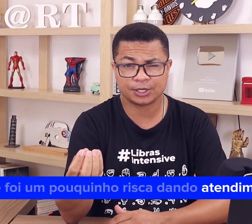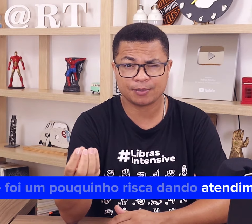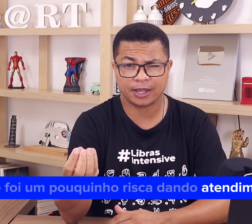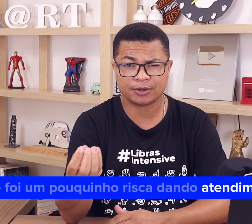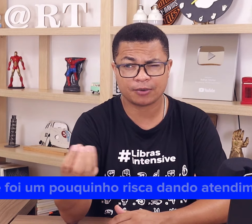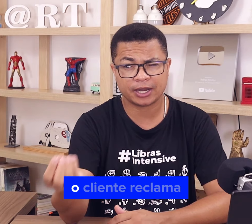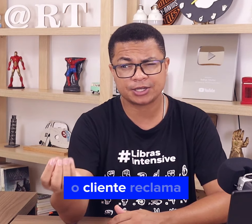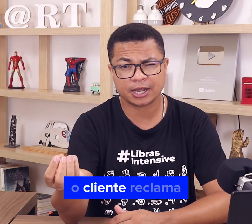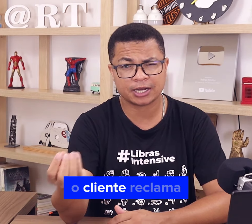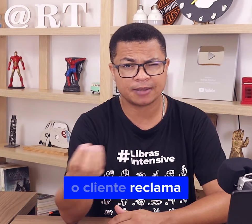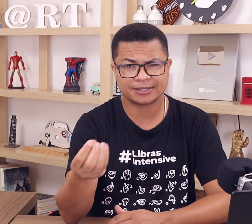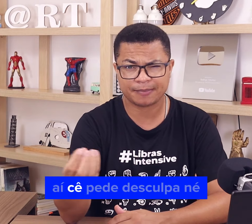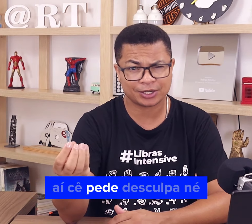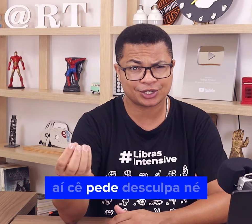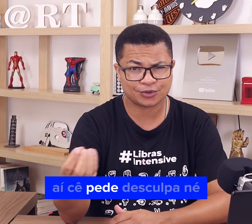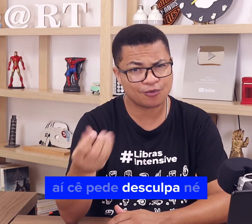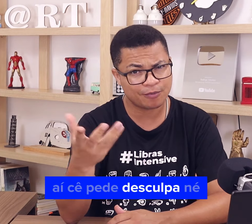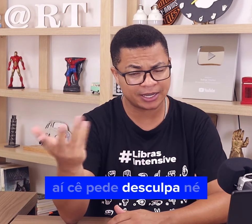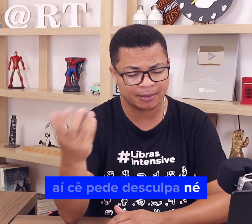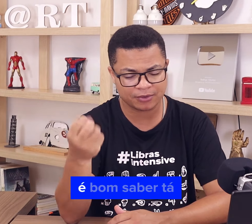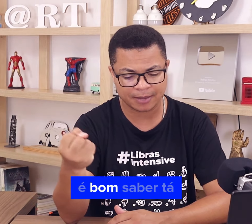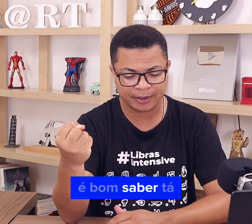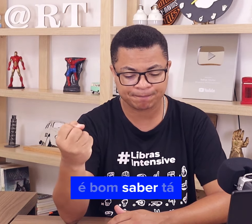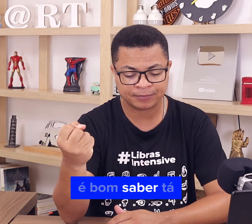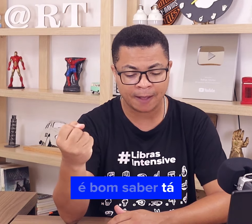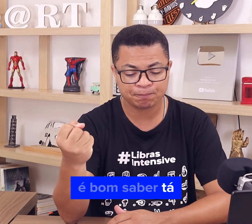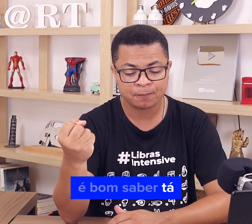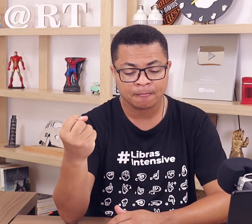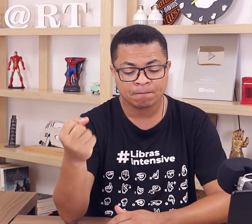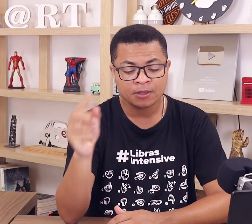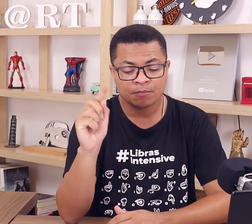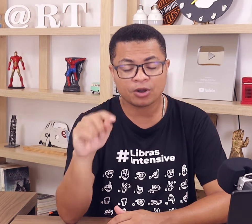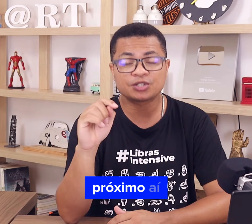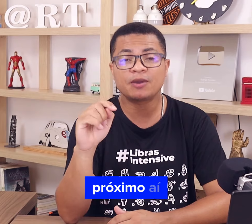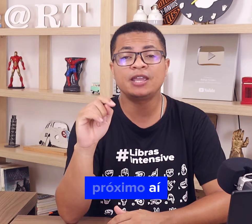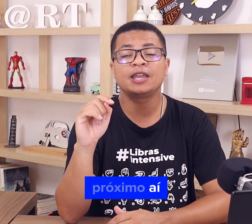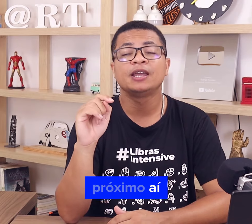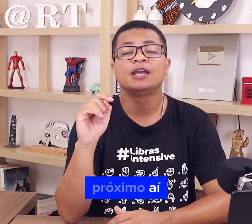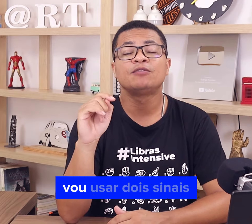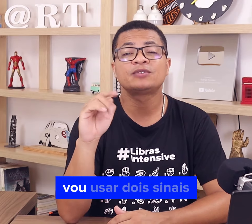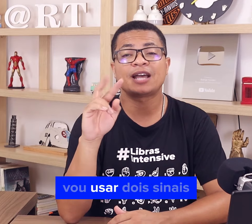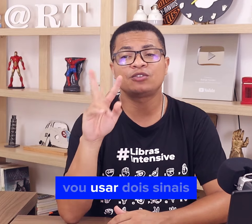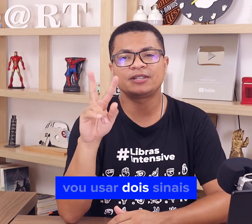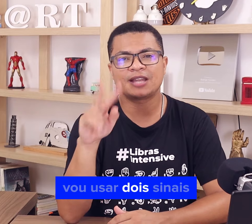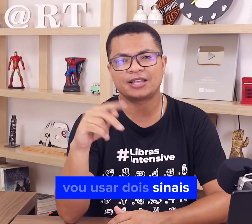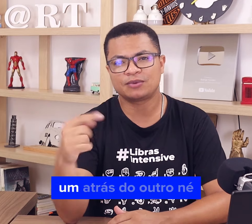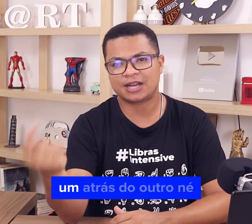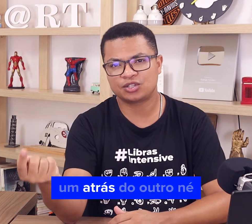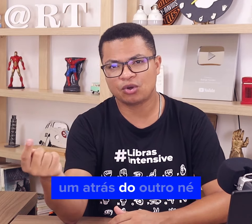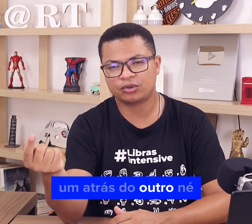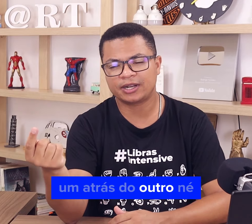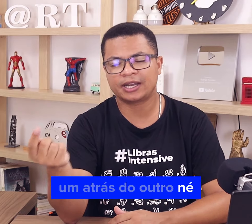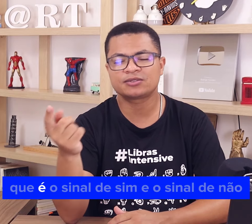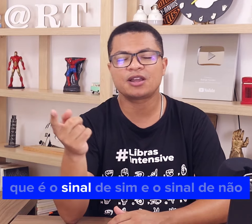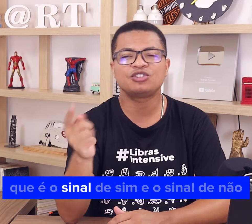atendimento, né? O cliente reclama e você pede desculpa, né? É bom saber, tá? Próximo aí, vou usar dois sinais, um atrás do outro, né? Que é o sinal